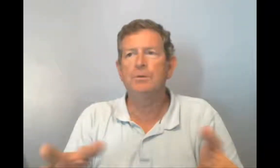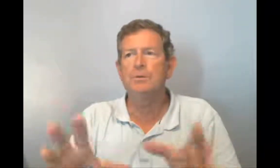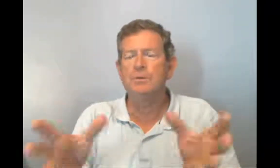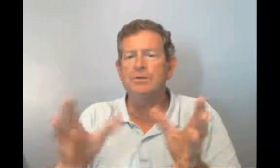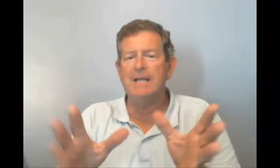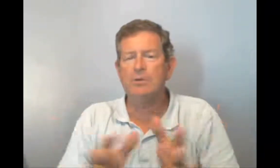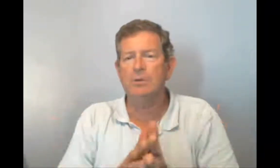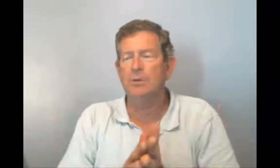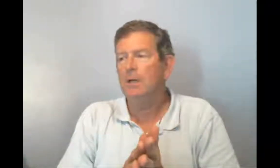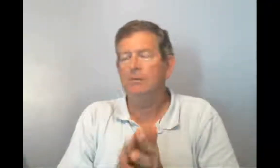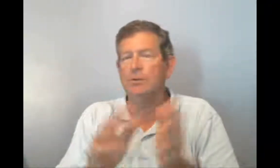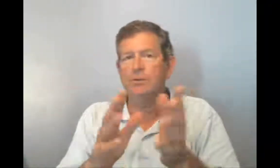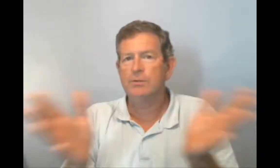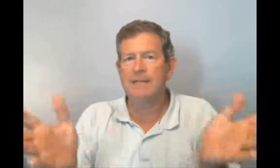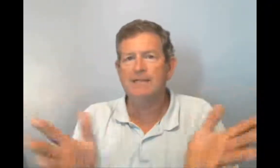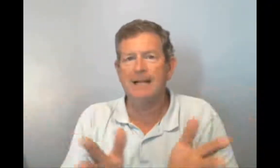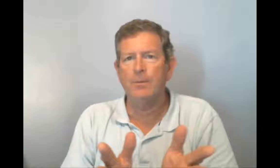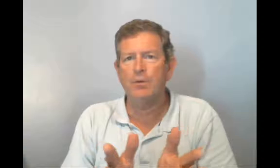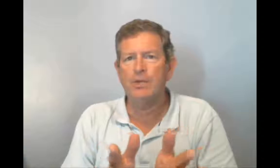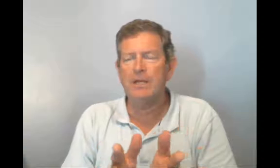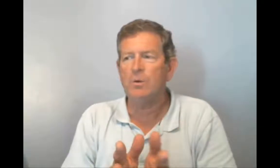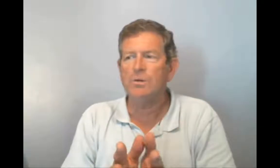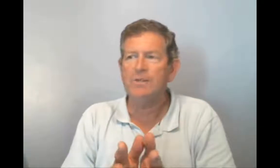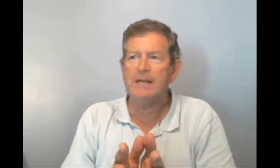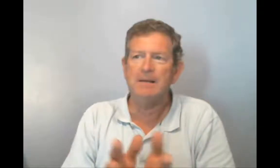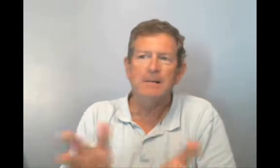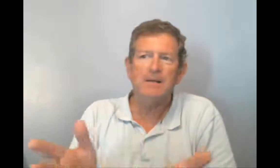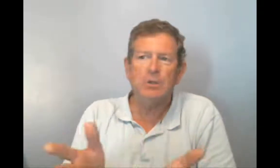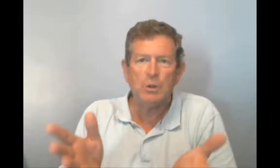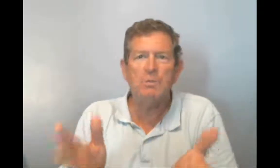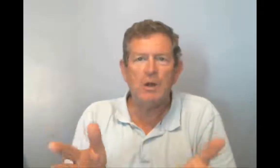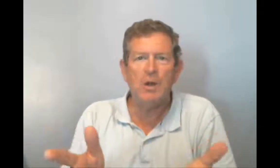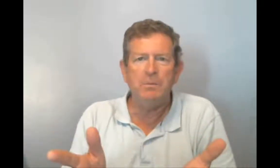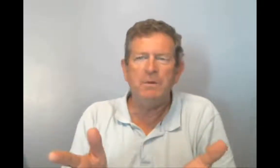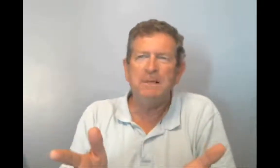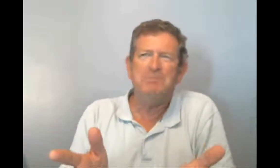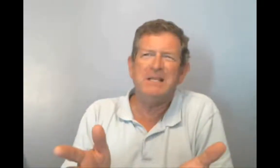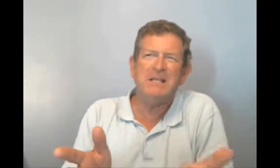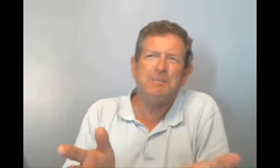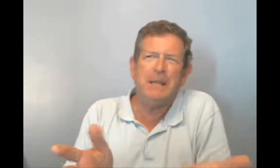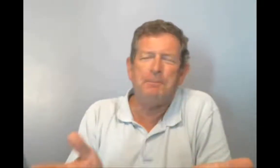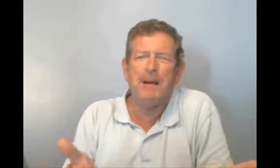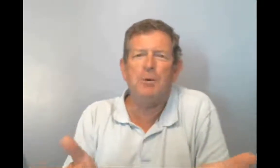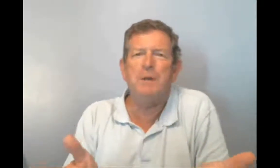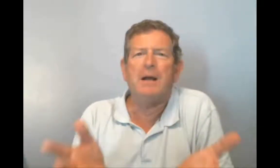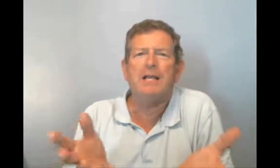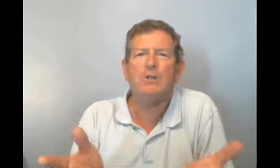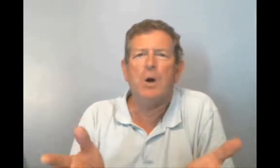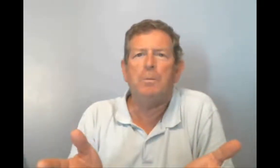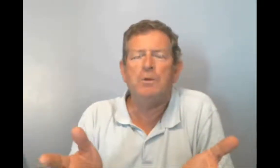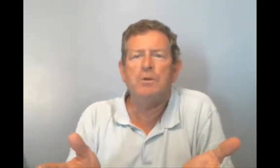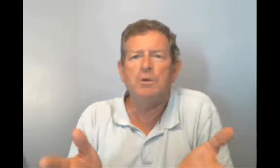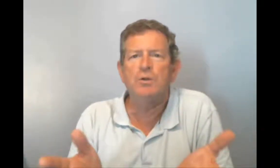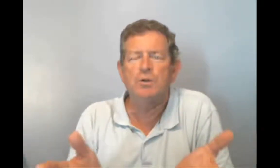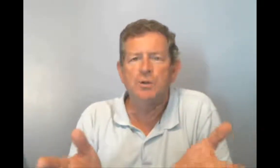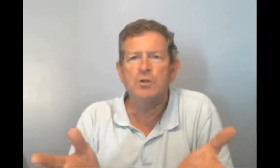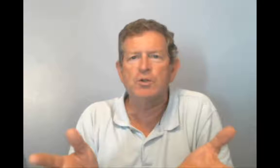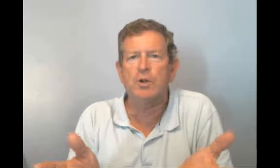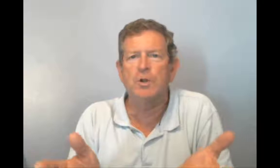de cette salle à manger contient ce meuble, mais ce n'est peut-être pas le meilleur exemple de ce genre de